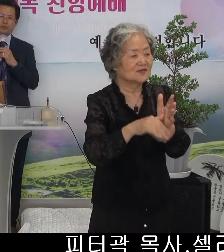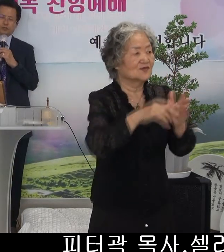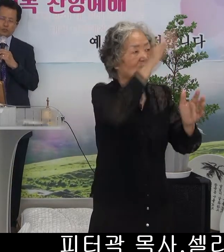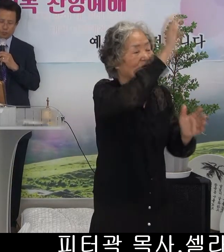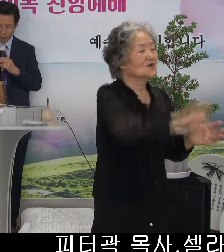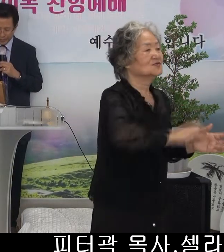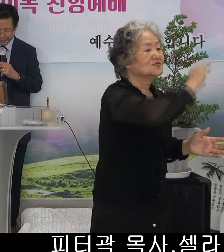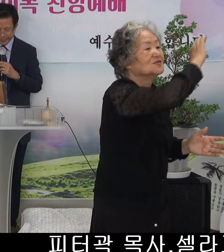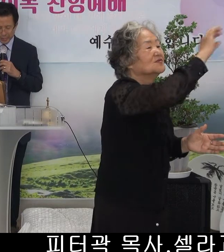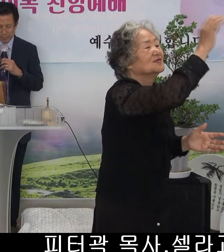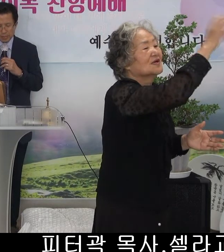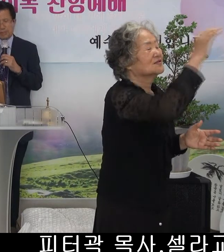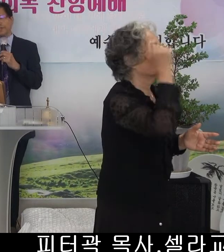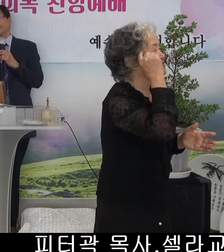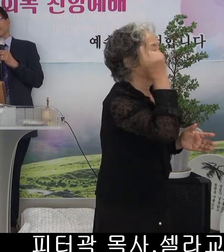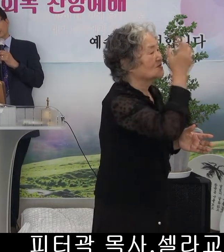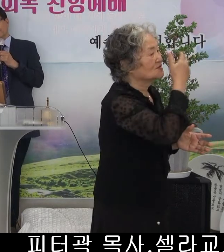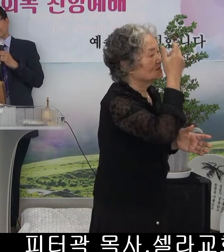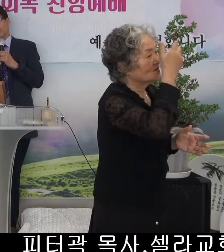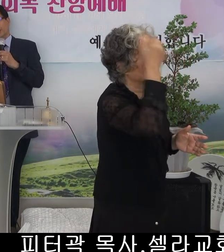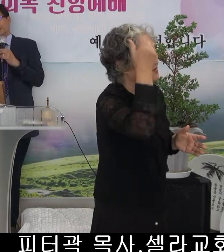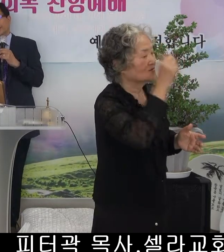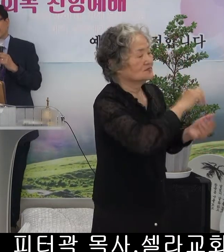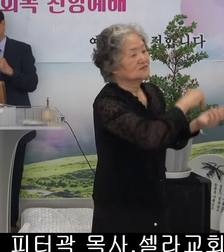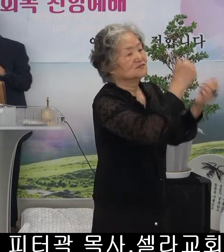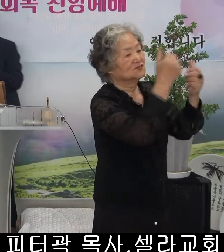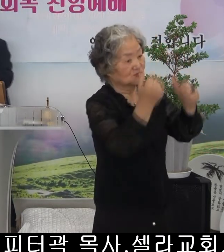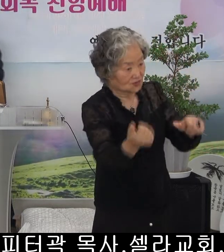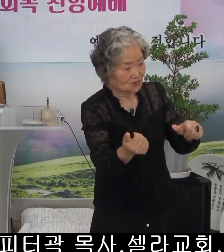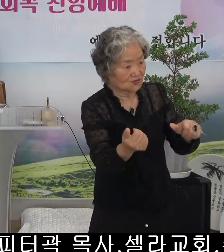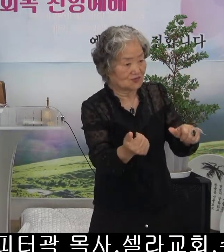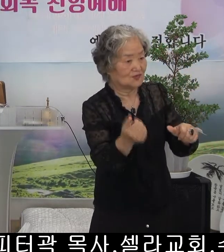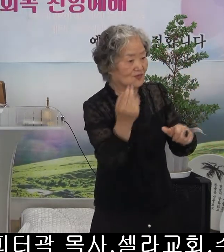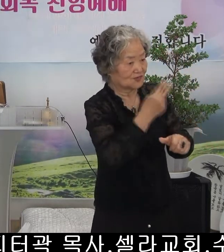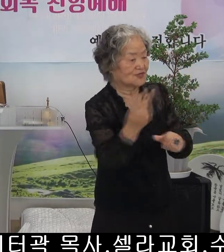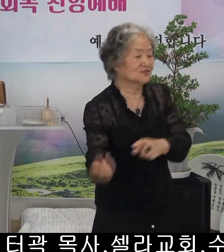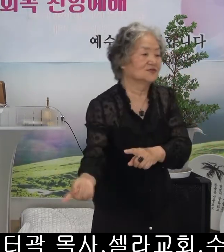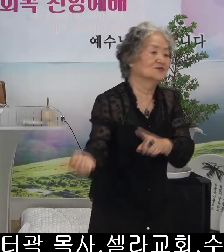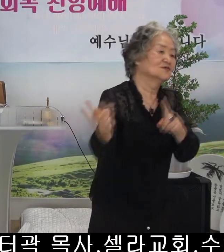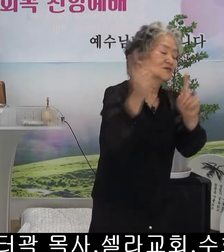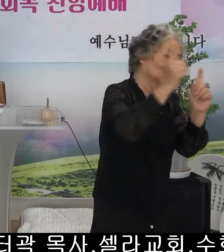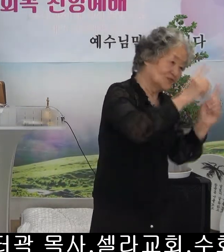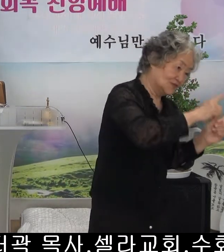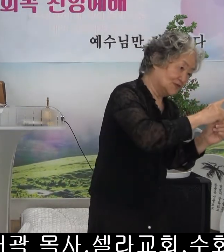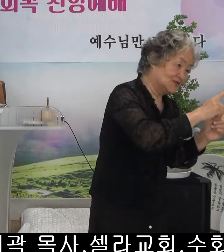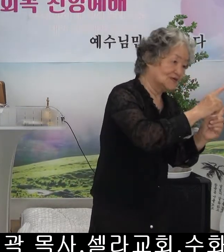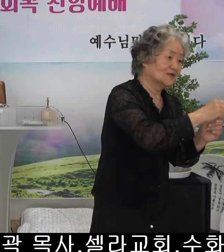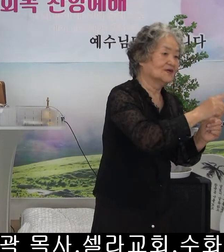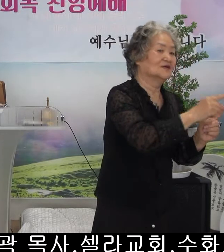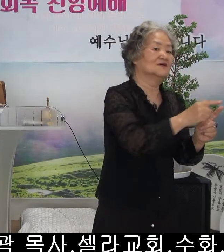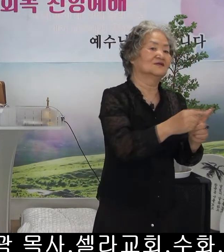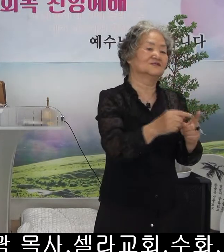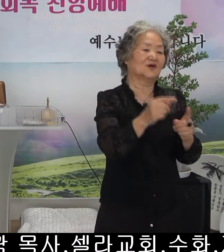다 이렇게 죽으시고 부활하신 그 성령님을 약하지 약한 저와 여러분들에게 보내셨다.